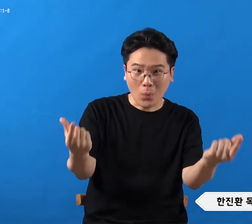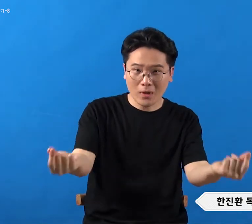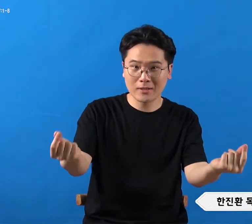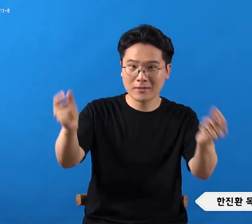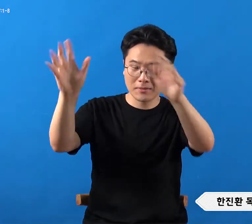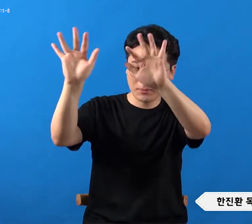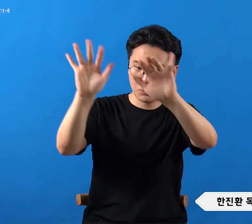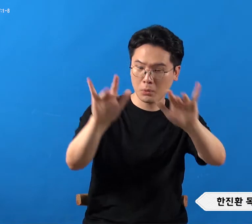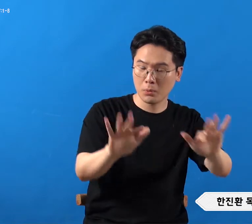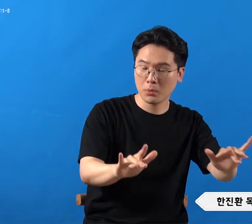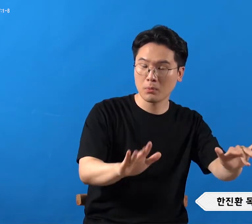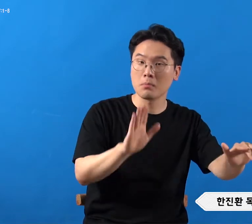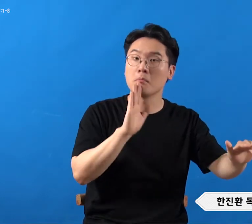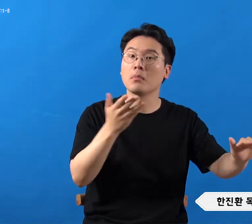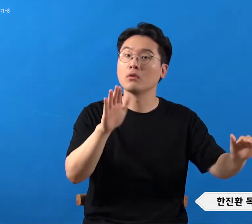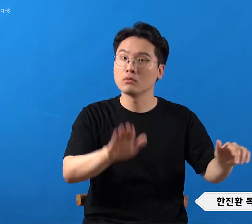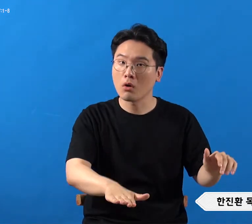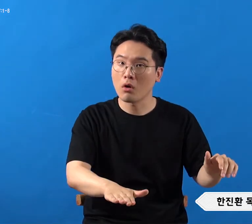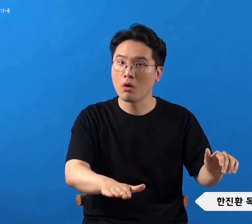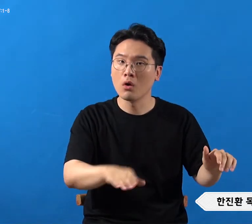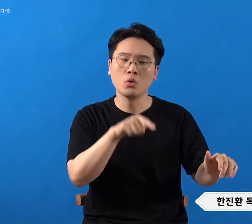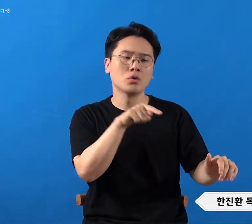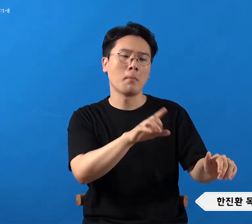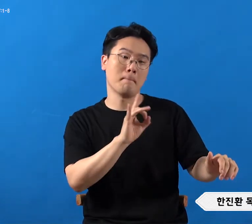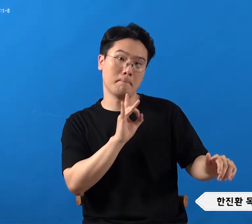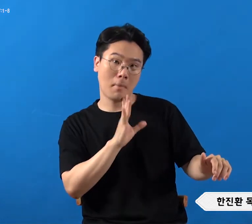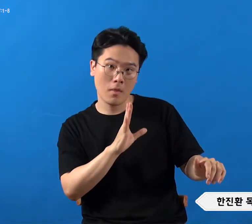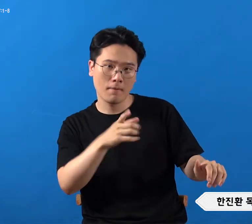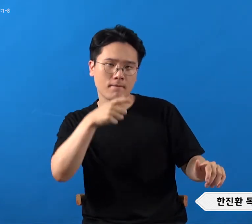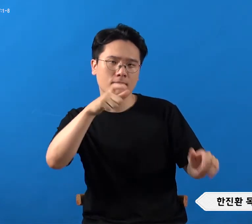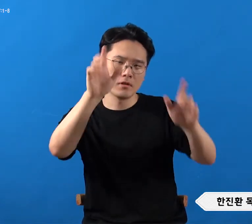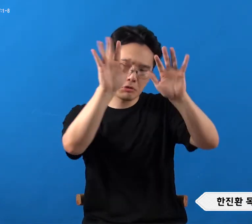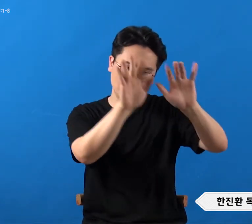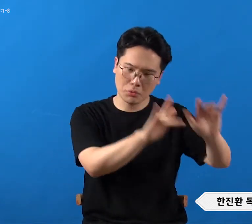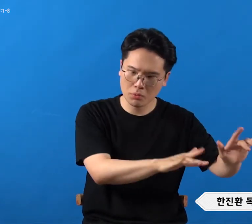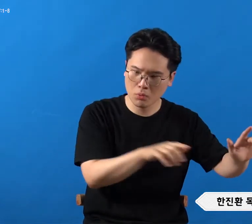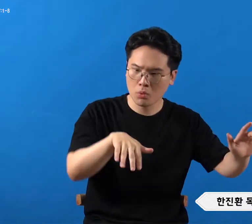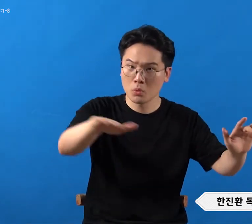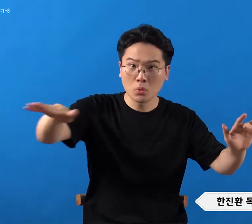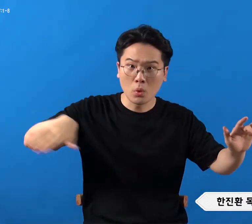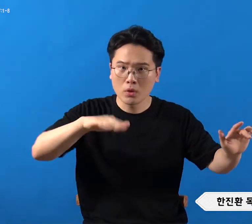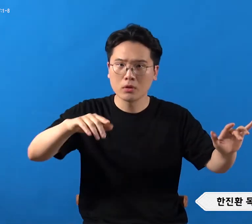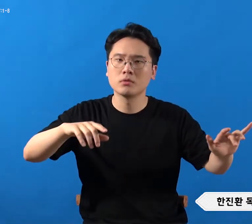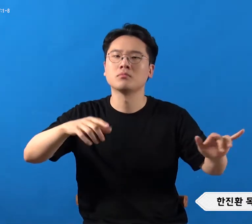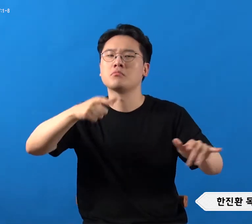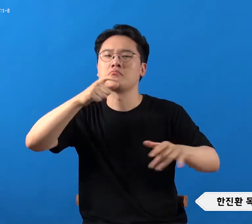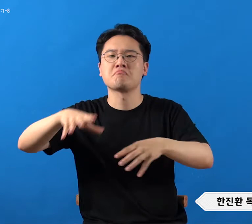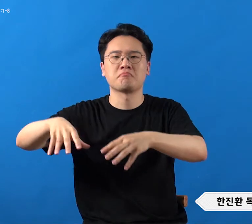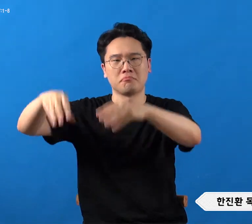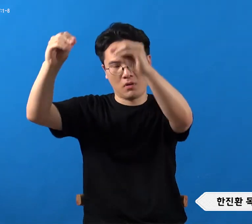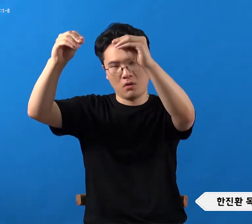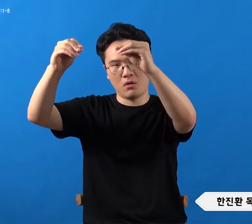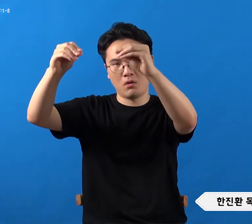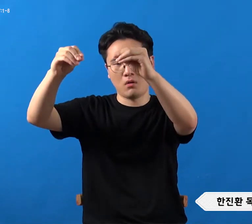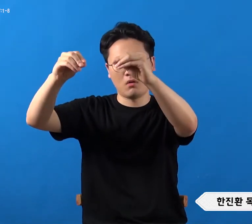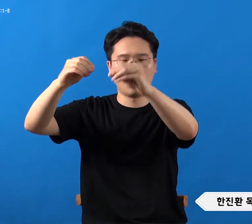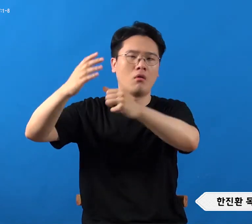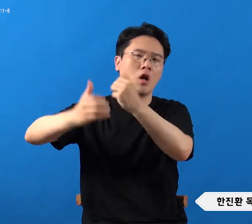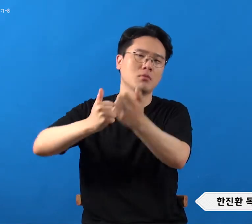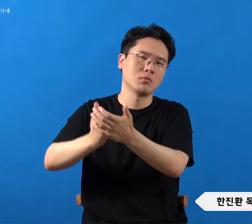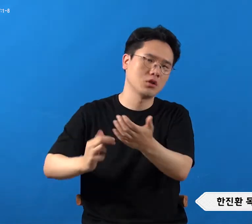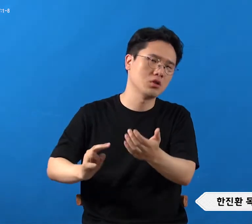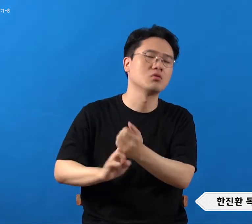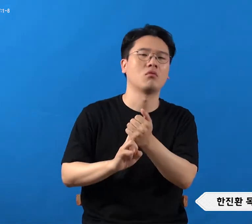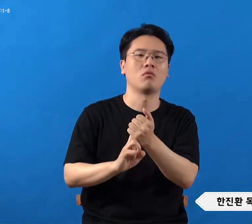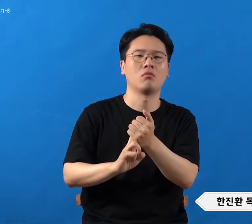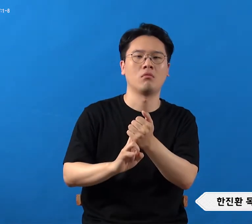있습니까? 그건 정말 이 자연의 법칙을 초월한 하나님의 기적 아닙니까? 그런데도 기드온이